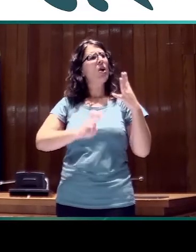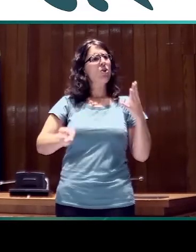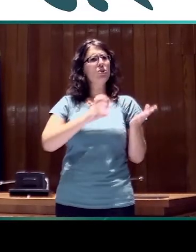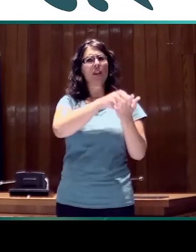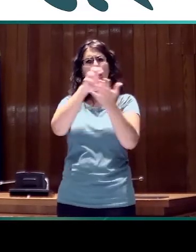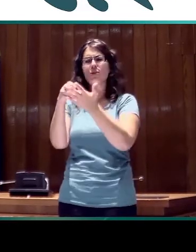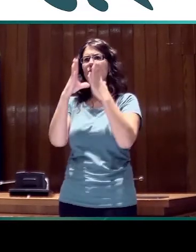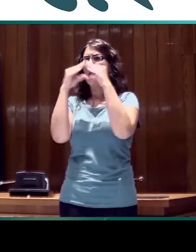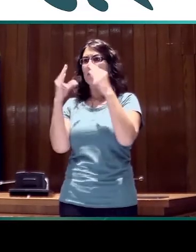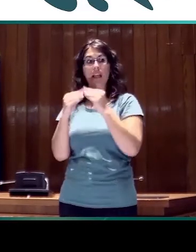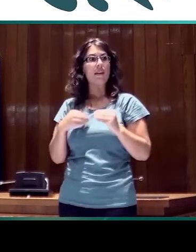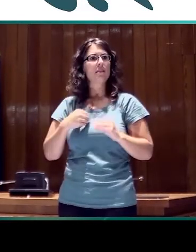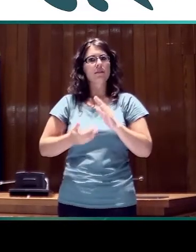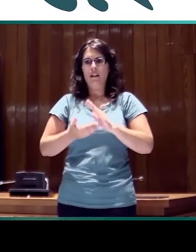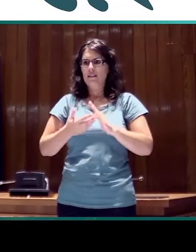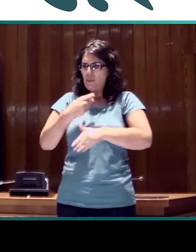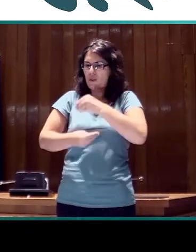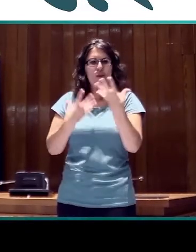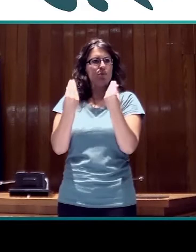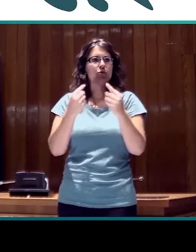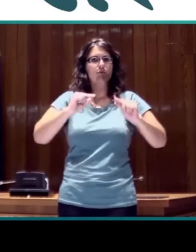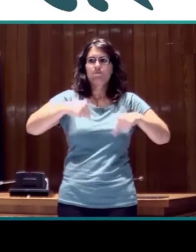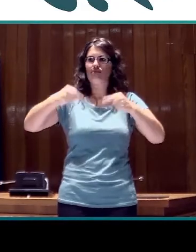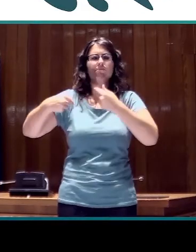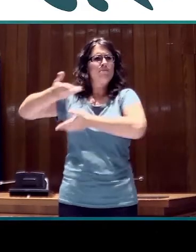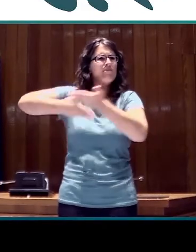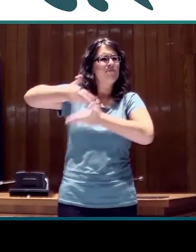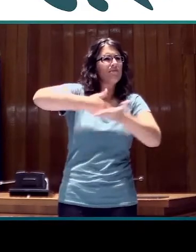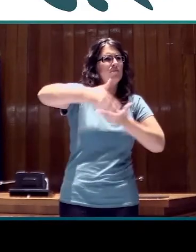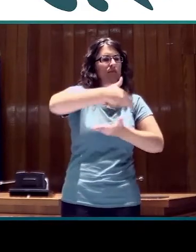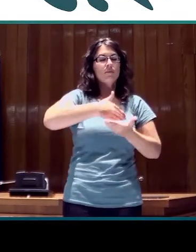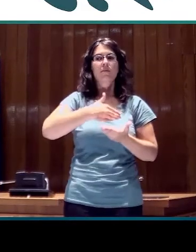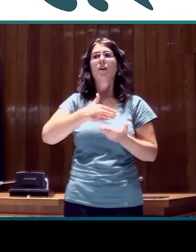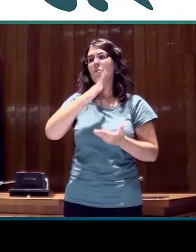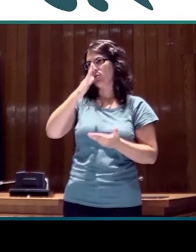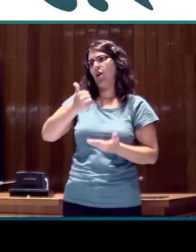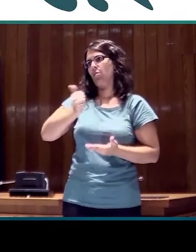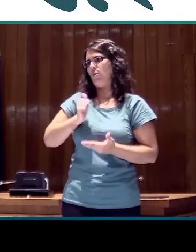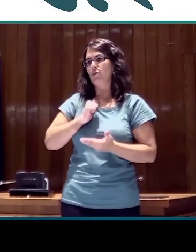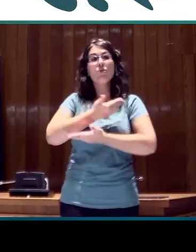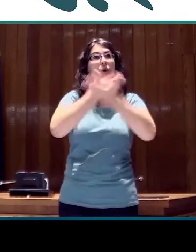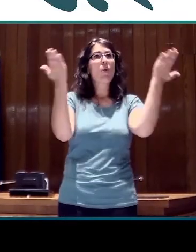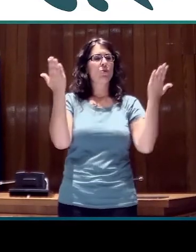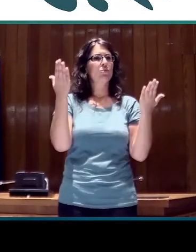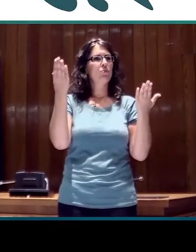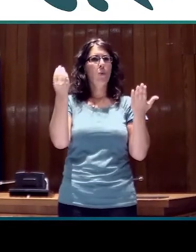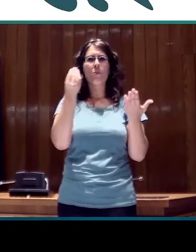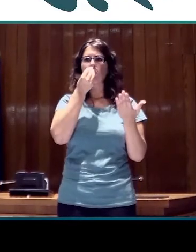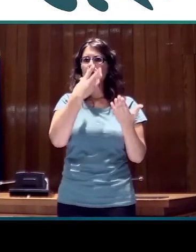y aprovecho también esta ocasión para agradecer a todas estas instituciones su cordialidad su confianza depositada en